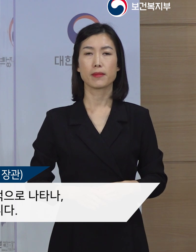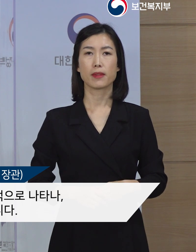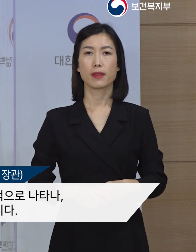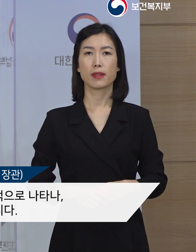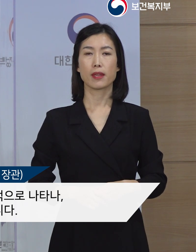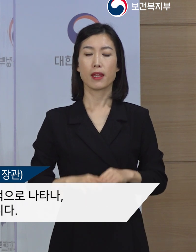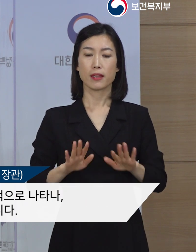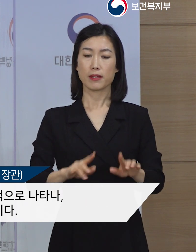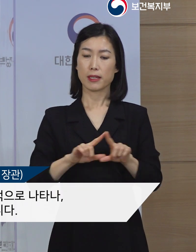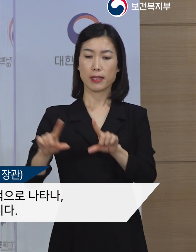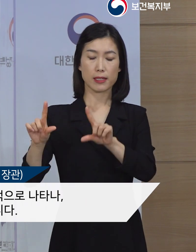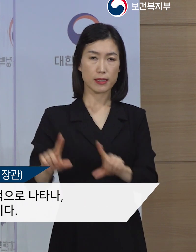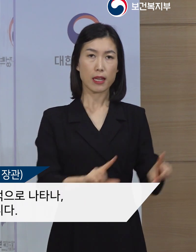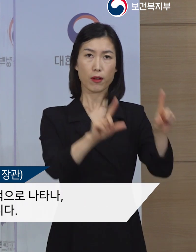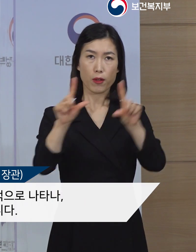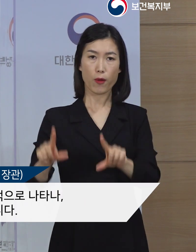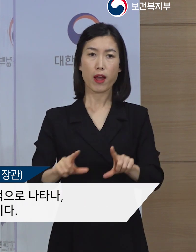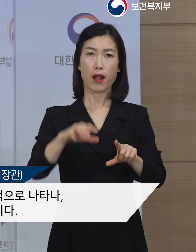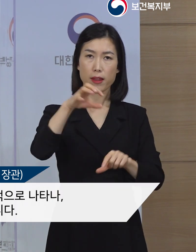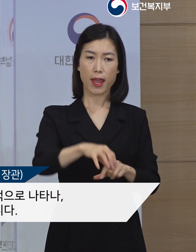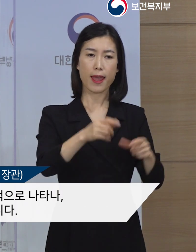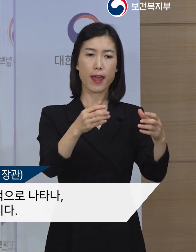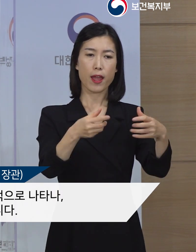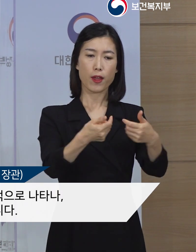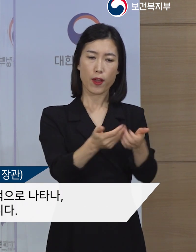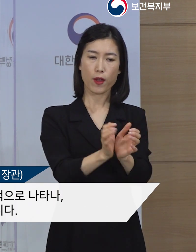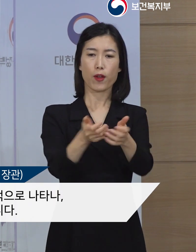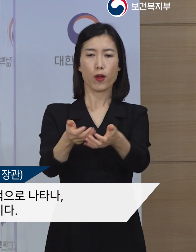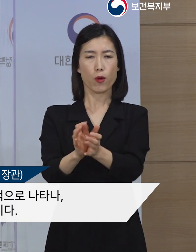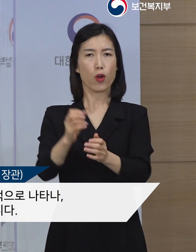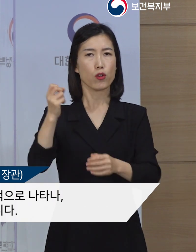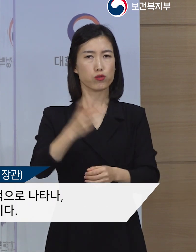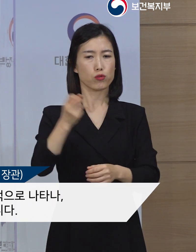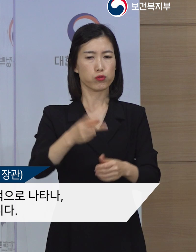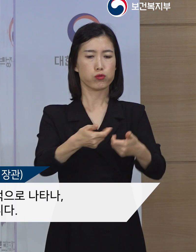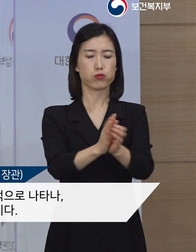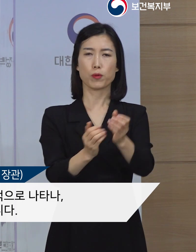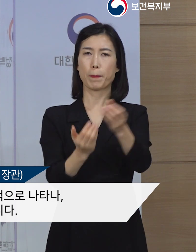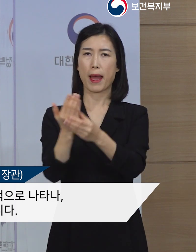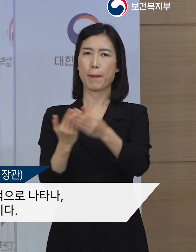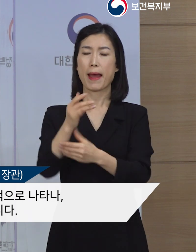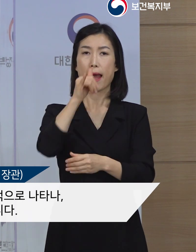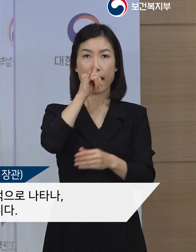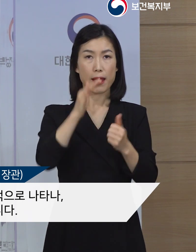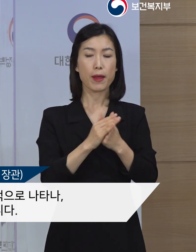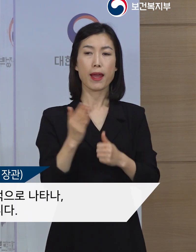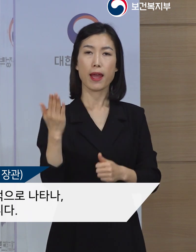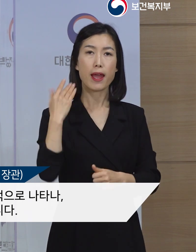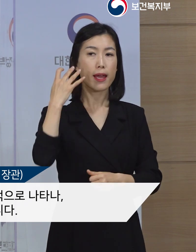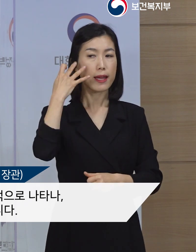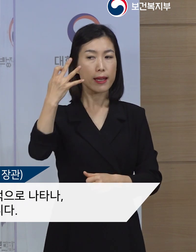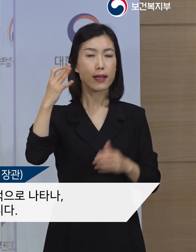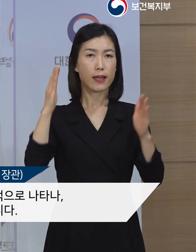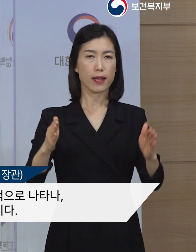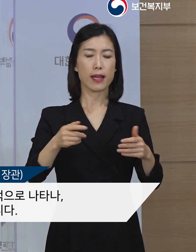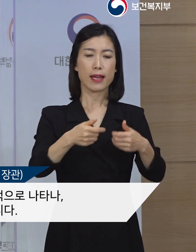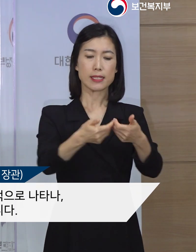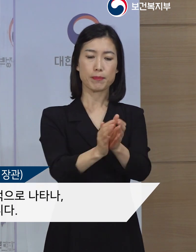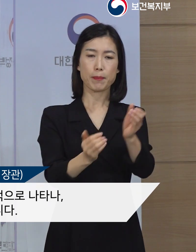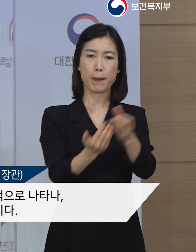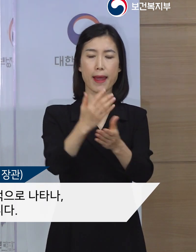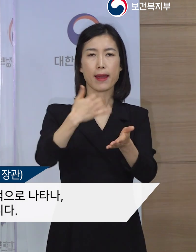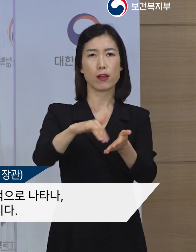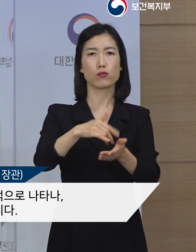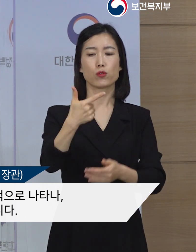일상생활 곳곳에서 소규모 집단 감염이 연쇄적으로 나타나 최근 2주간 62개의 집단